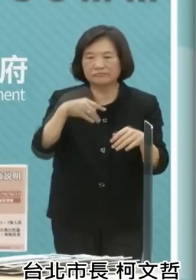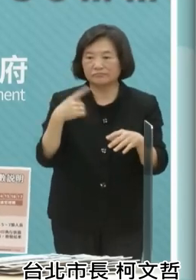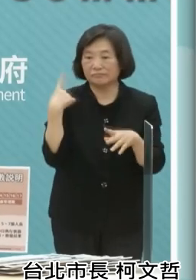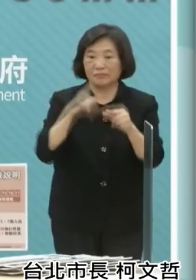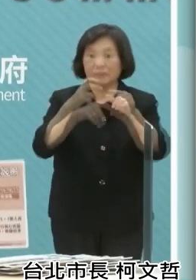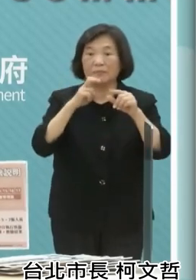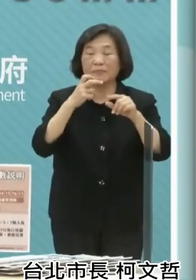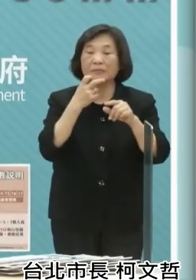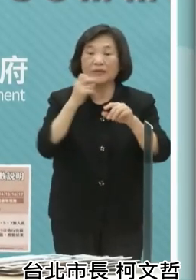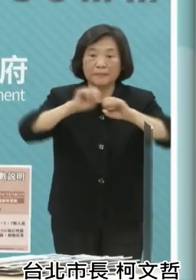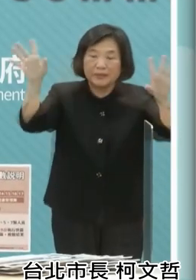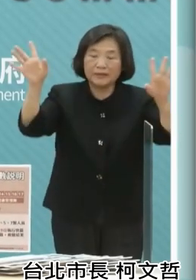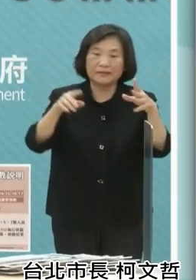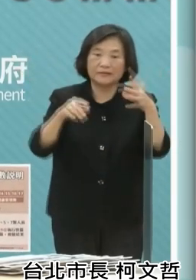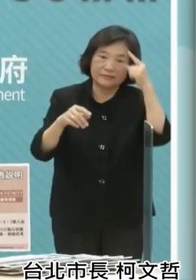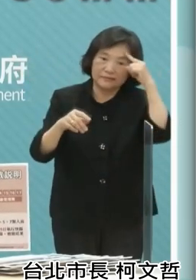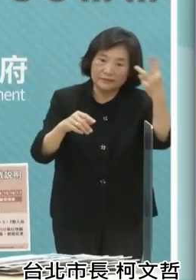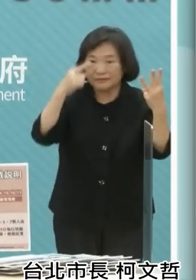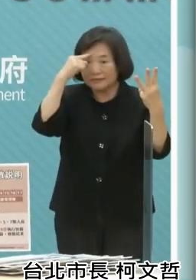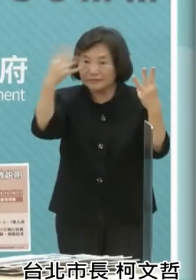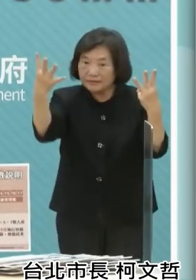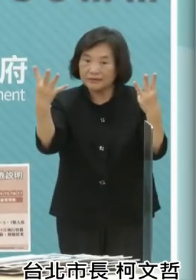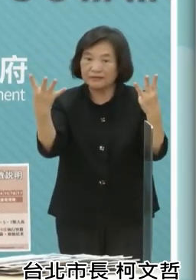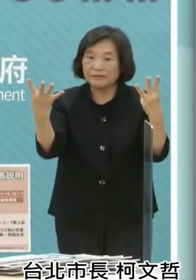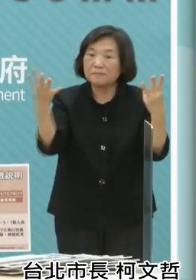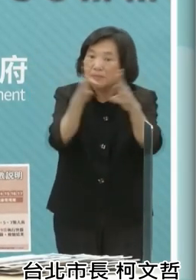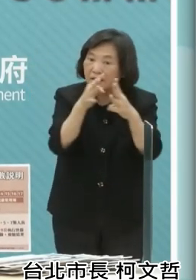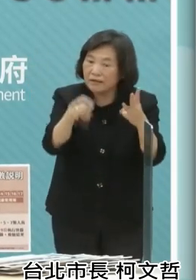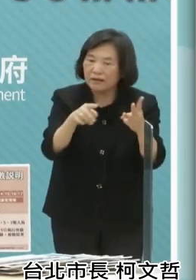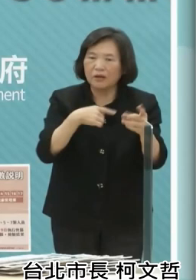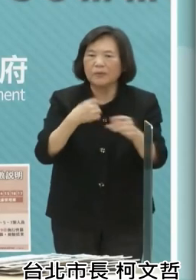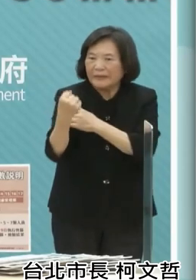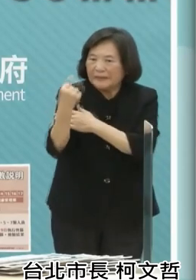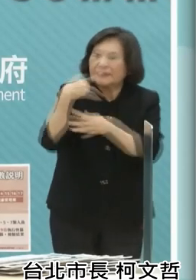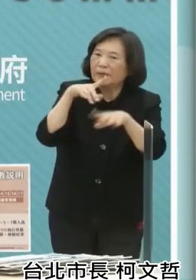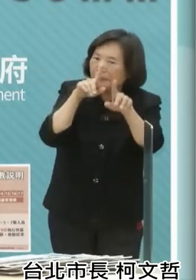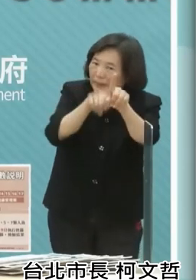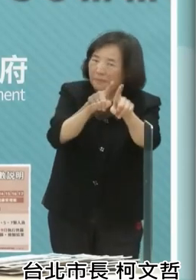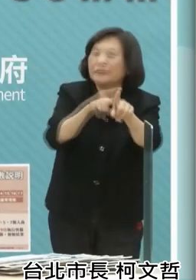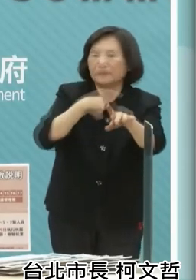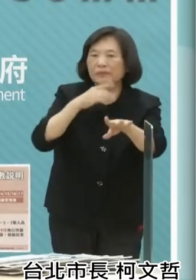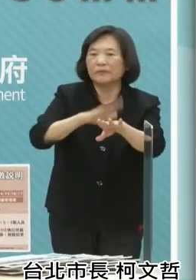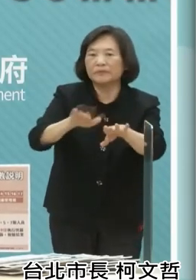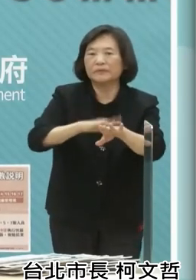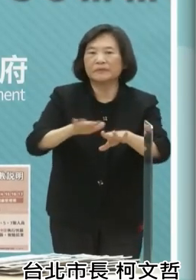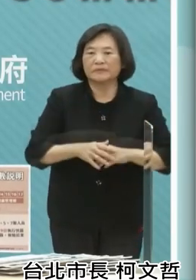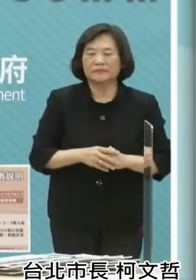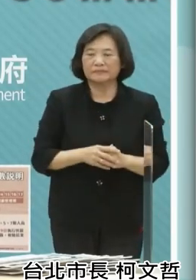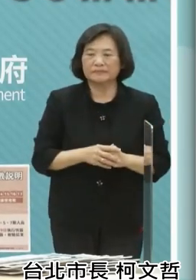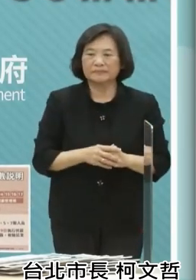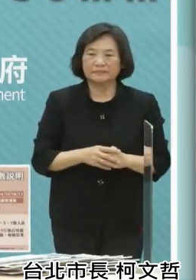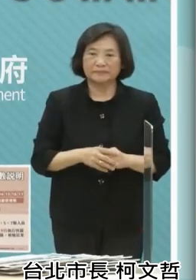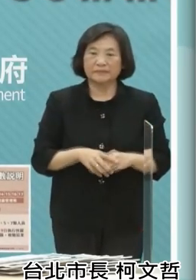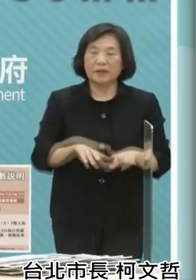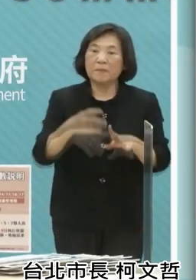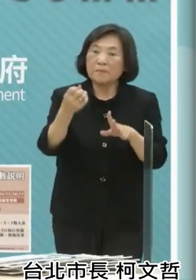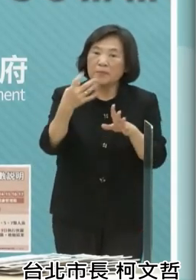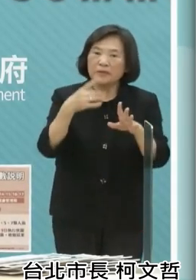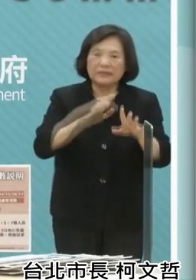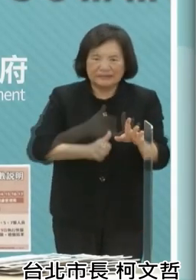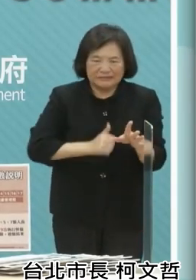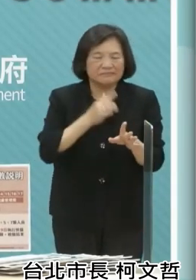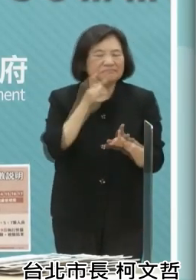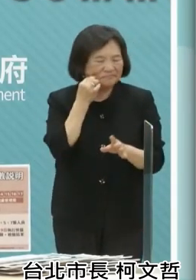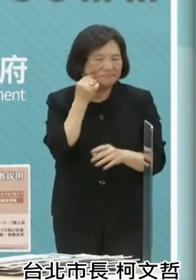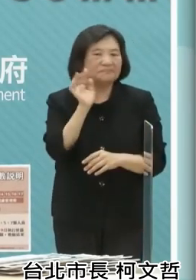公布3+4，你知道哈，我们尽力去想办法去执行这个命令了，虽然我知道有困难